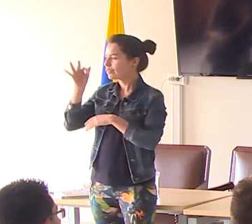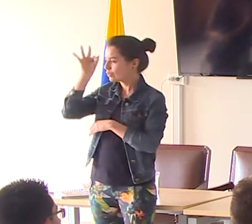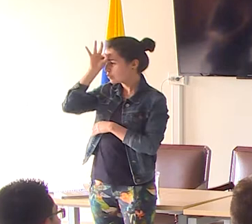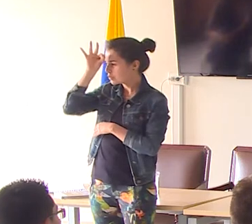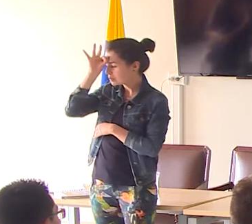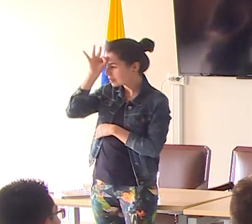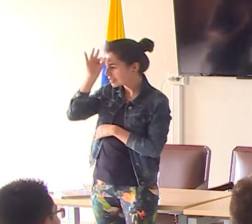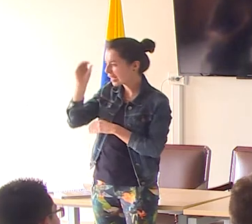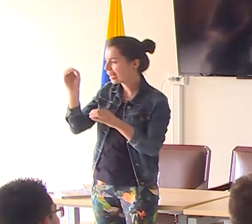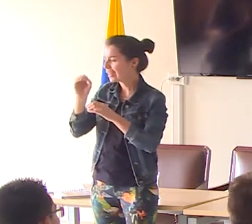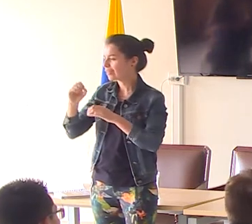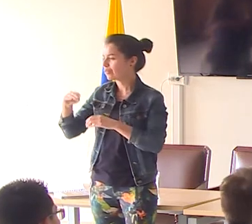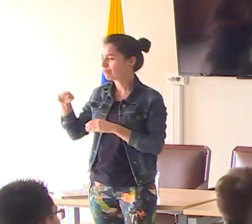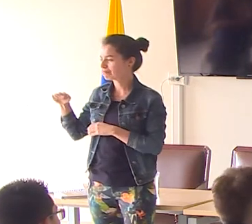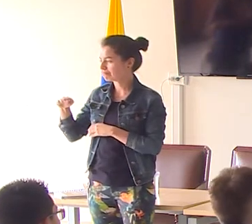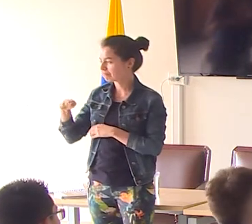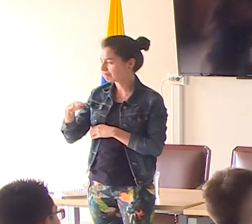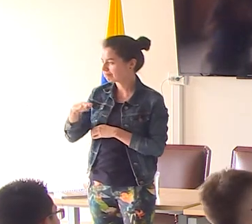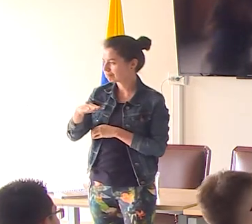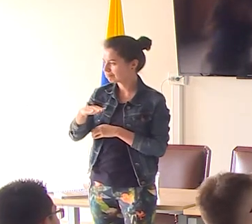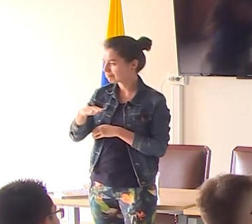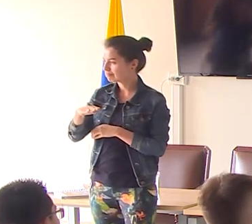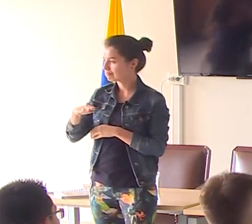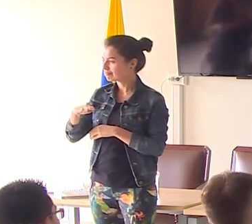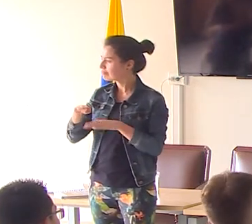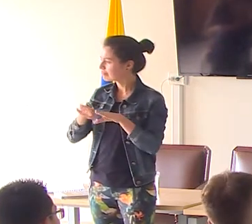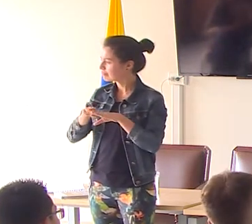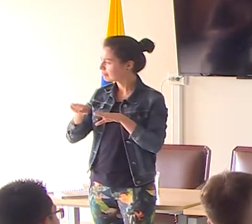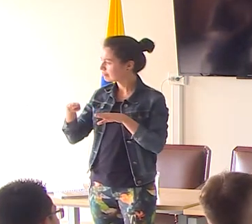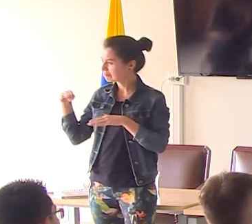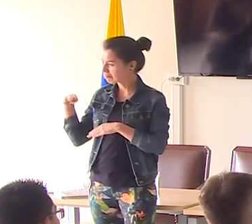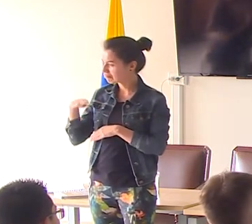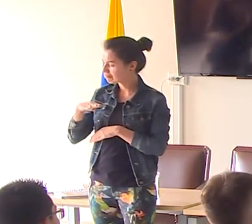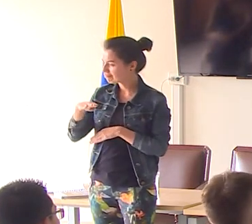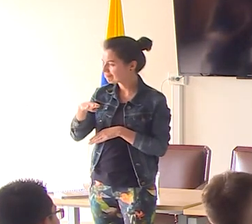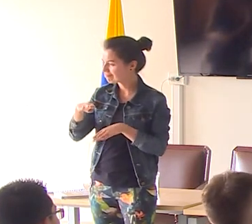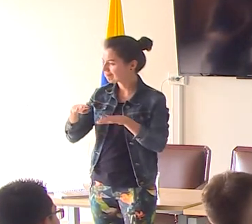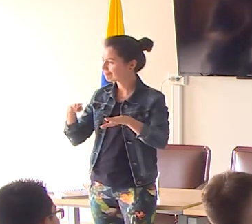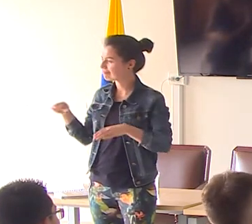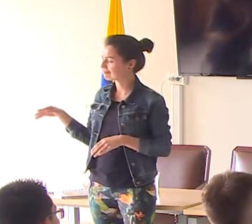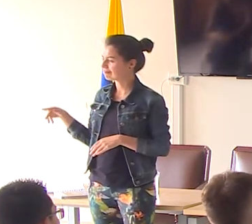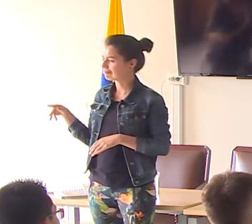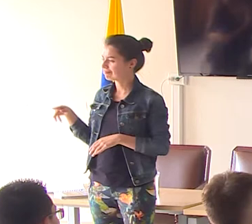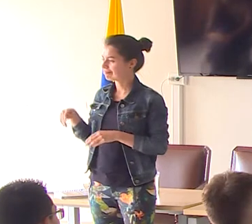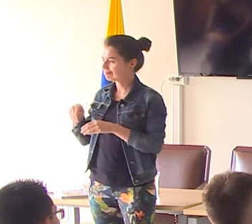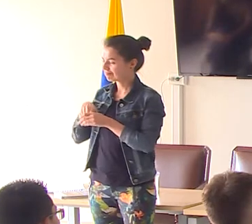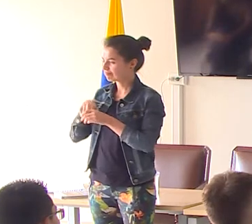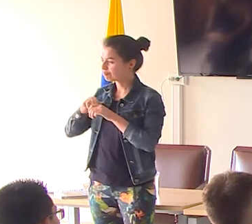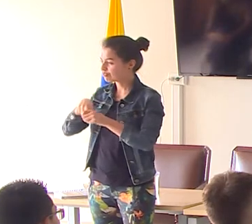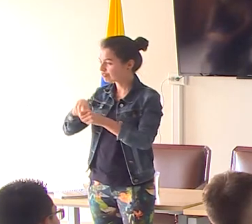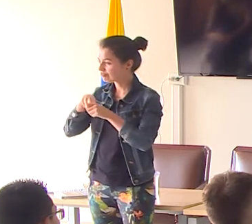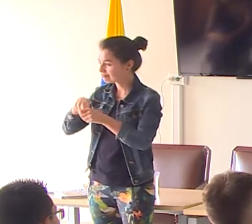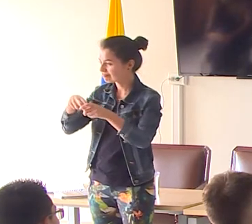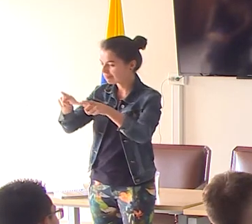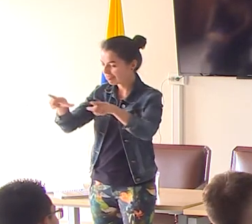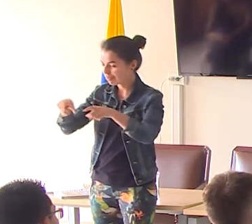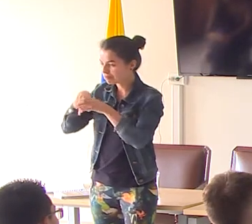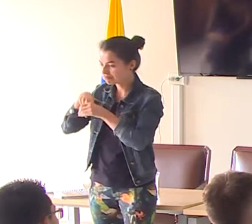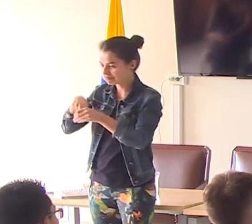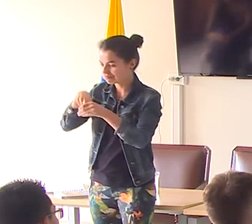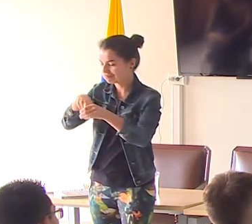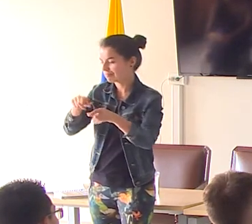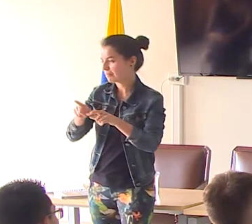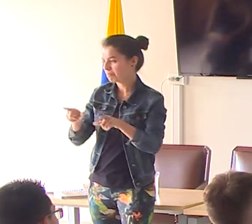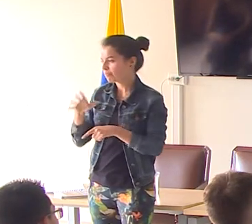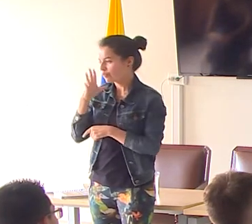terminales de transporte colegios universidades todo lo tenemos concentrado en bogotá muy poco muy poco a diferencial